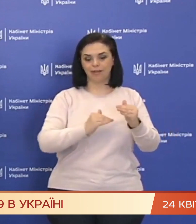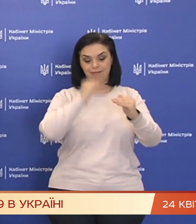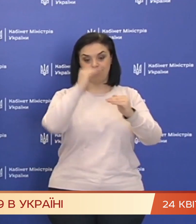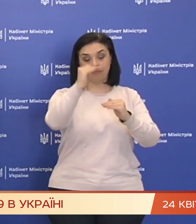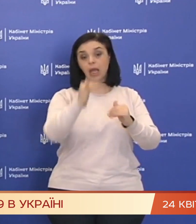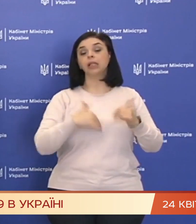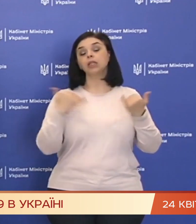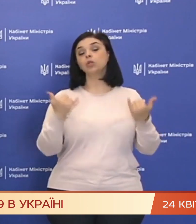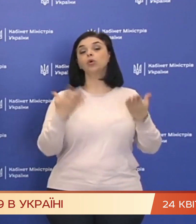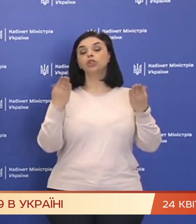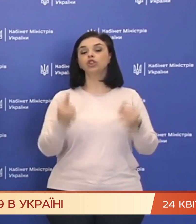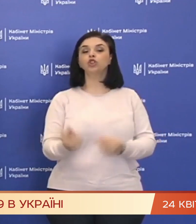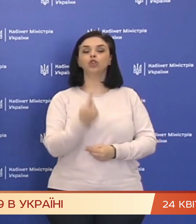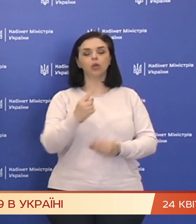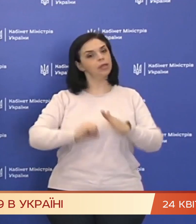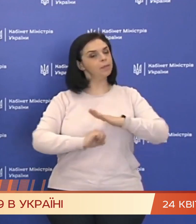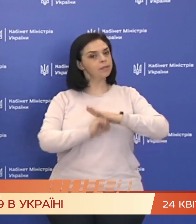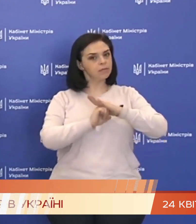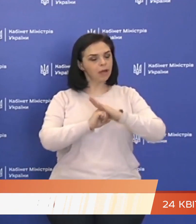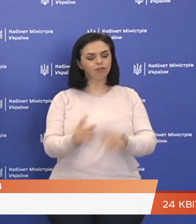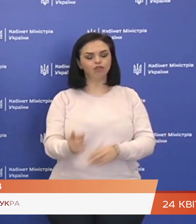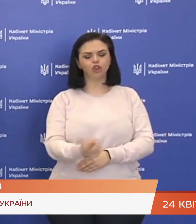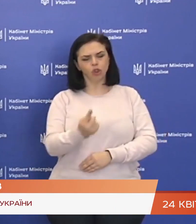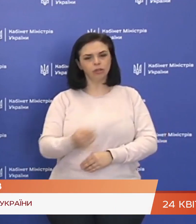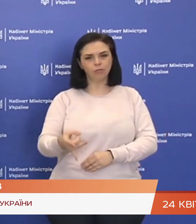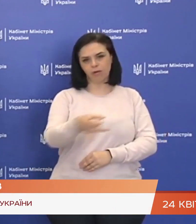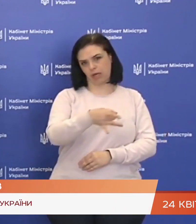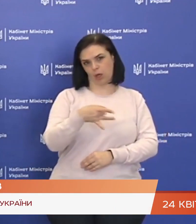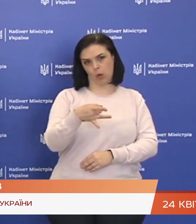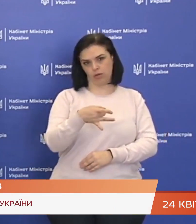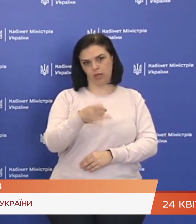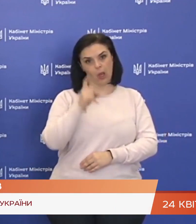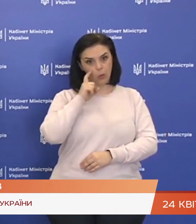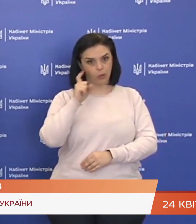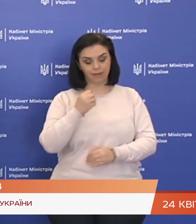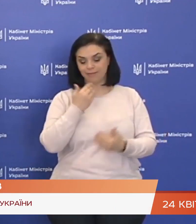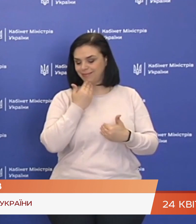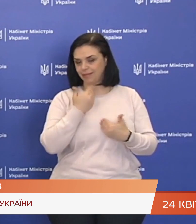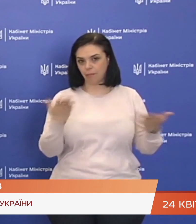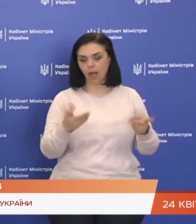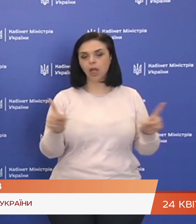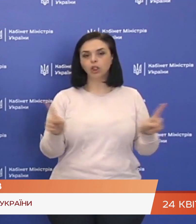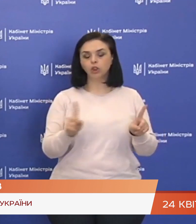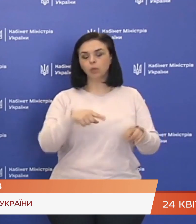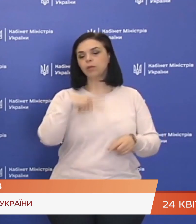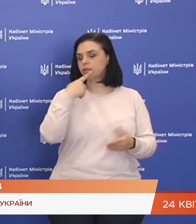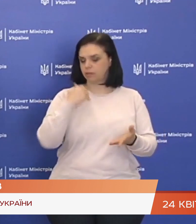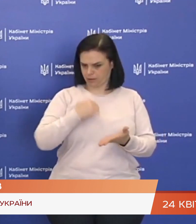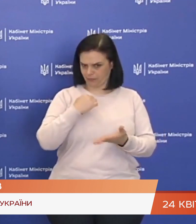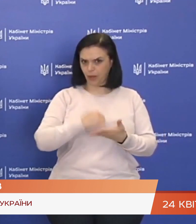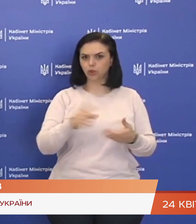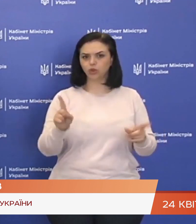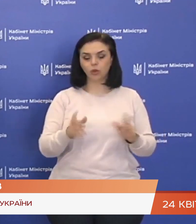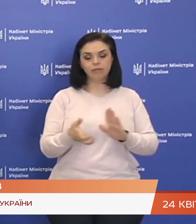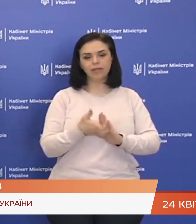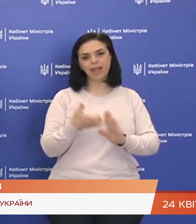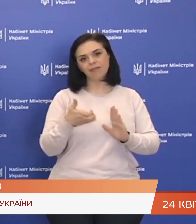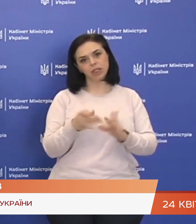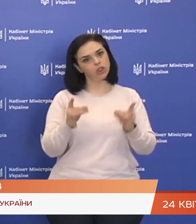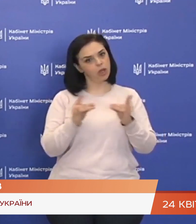На сьогоднішній день жодних підстав в жодному регіоні України немає, щоб стверджувати, що не